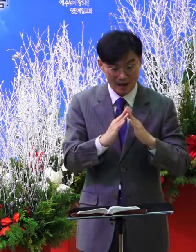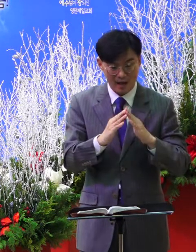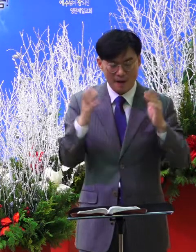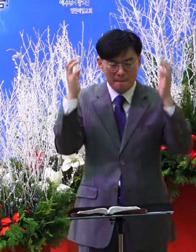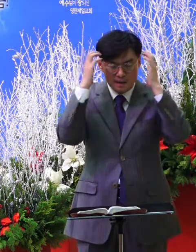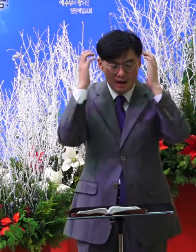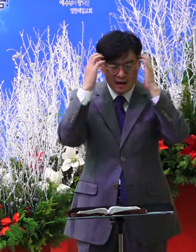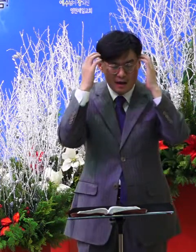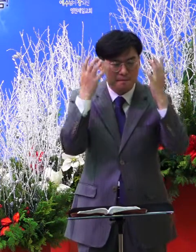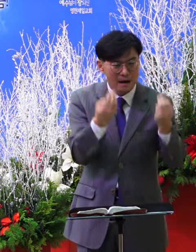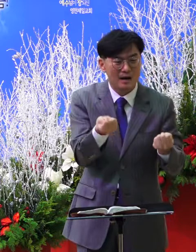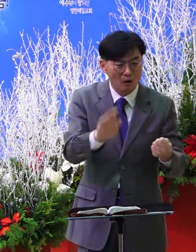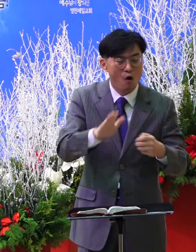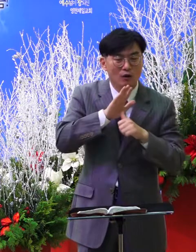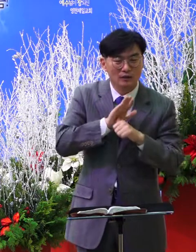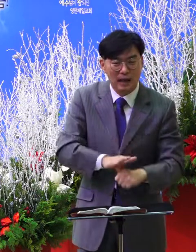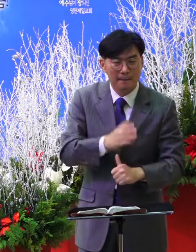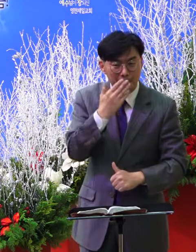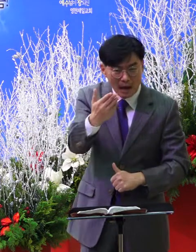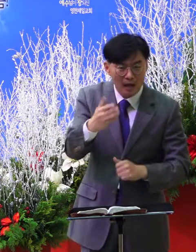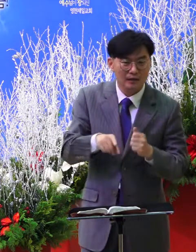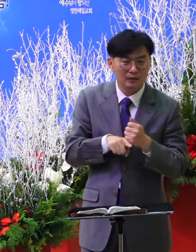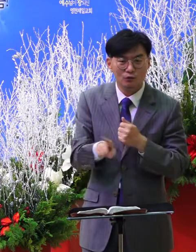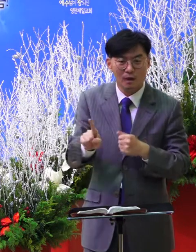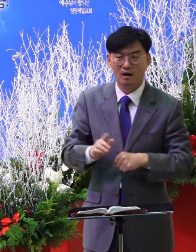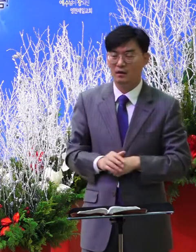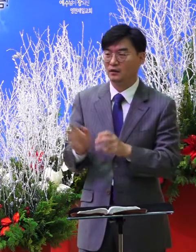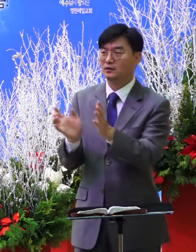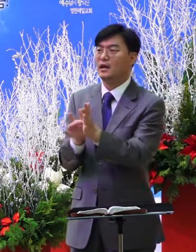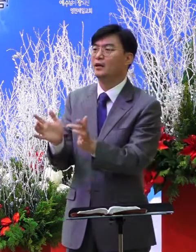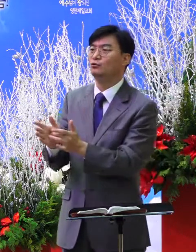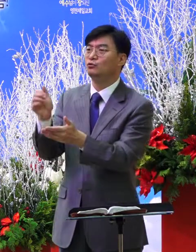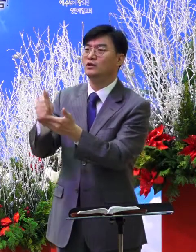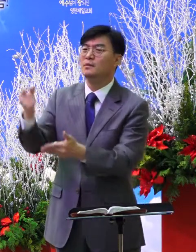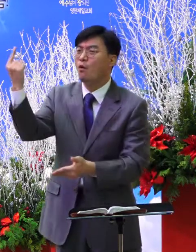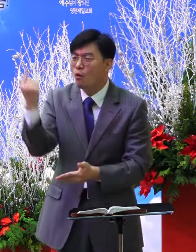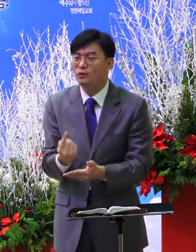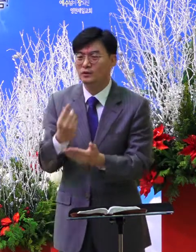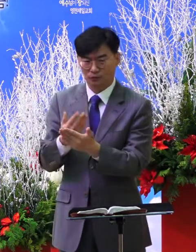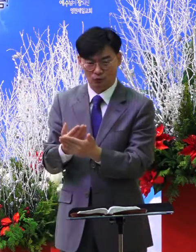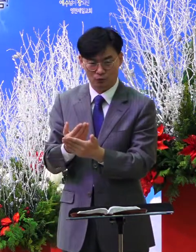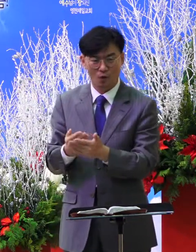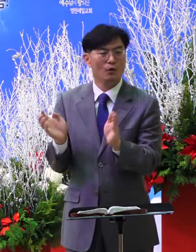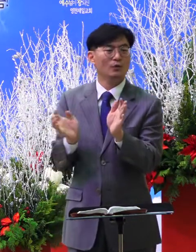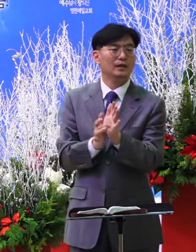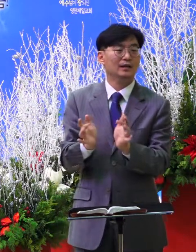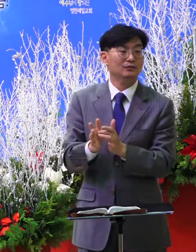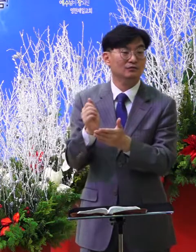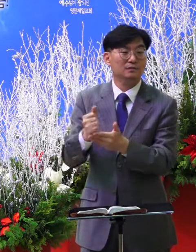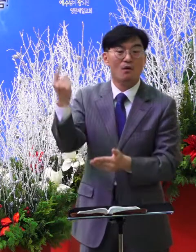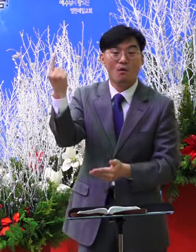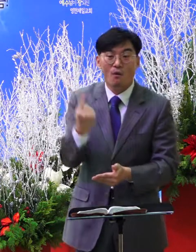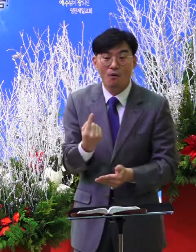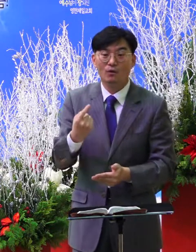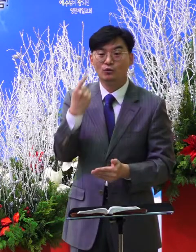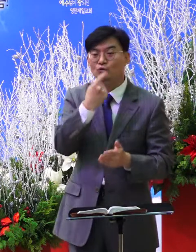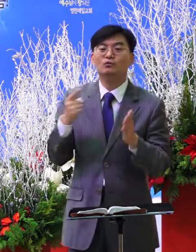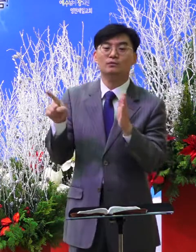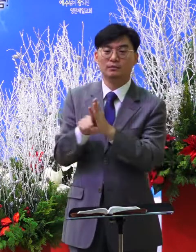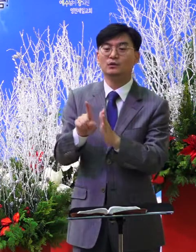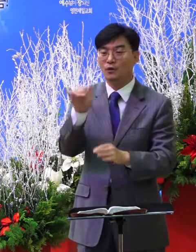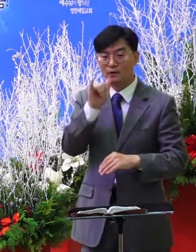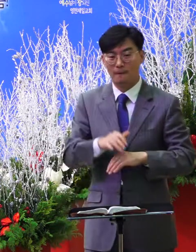오시옵소서. 주 예수여 오시옵소서. 마라나타죠. 아람어로 마라나타입니다. 예수님의